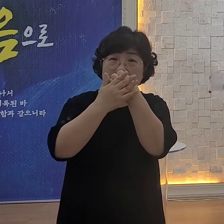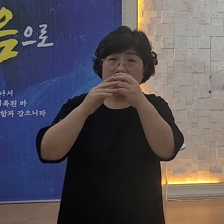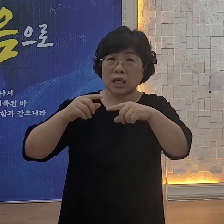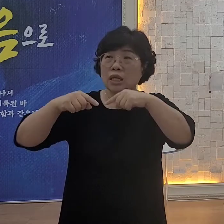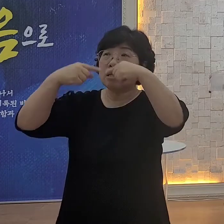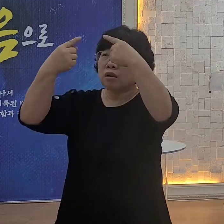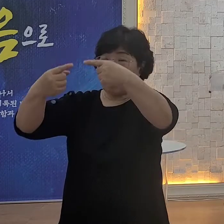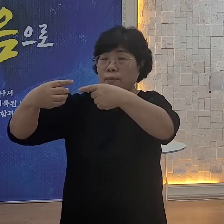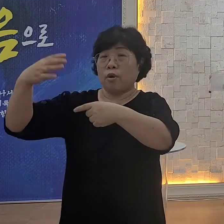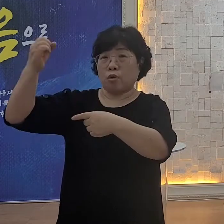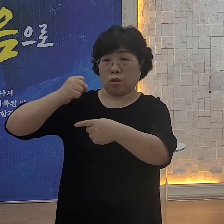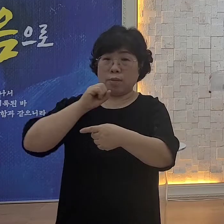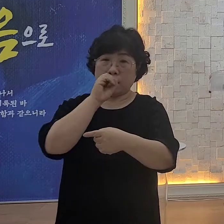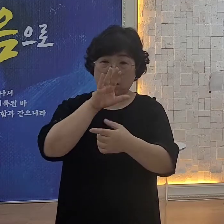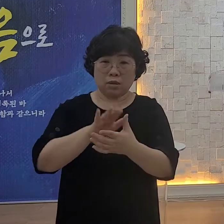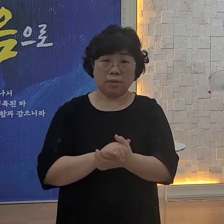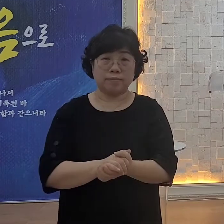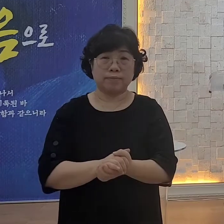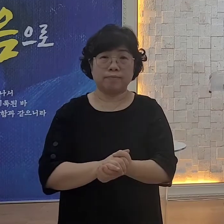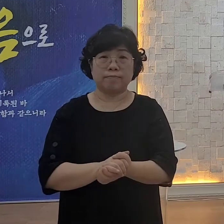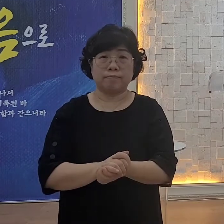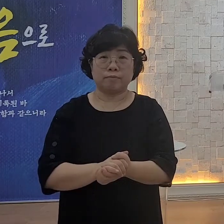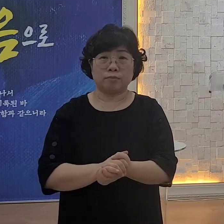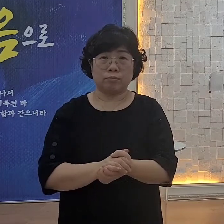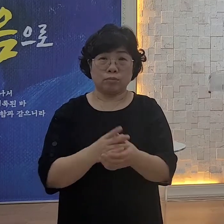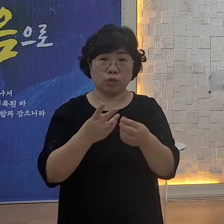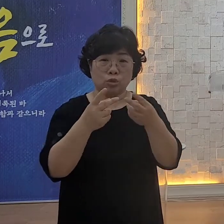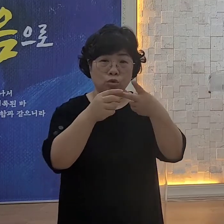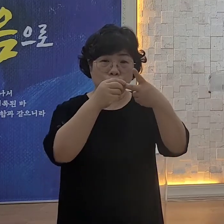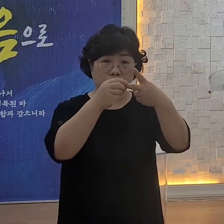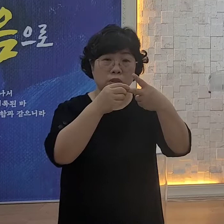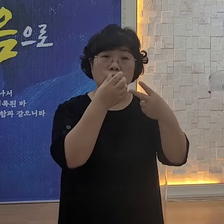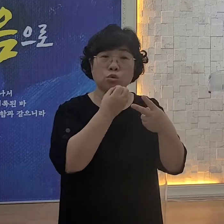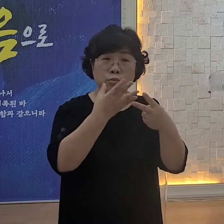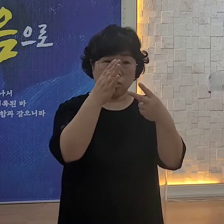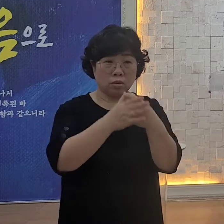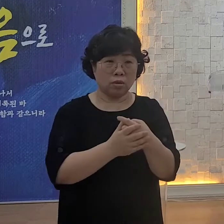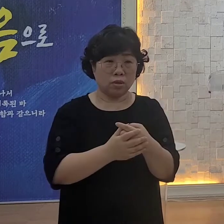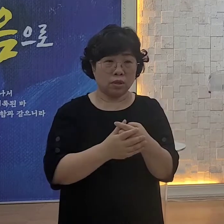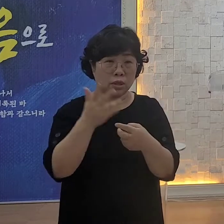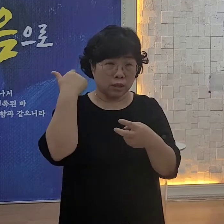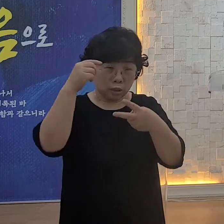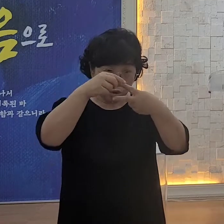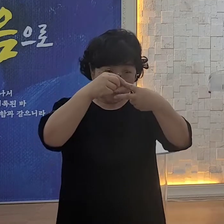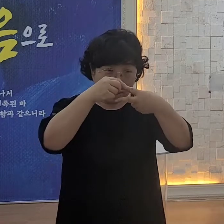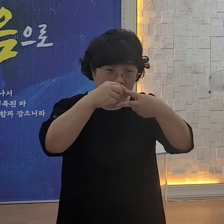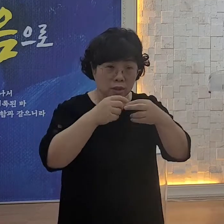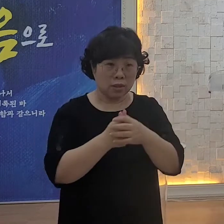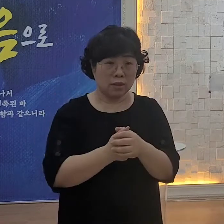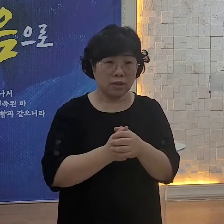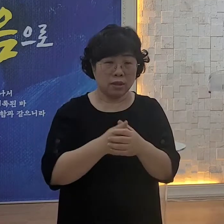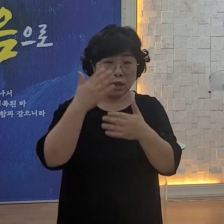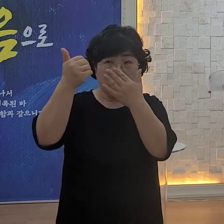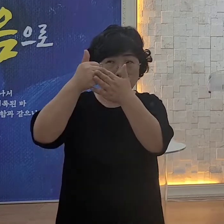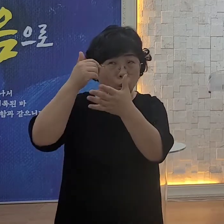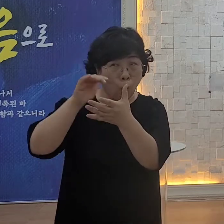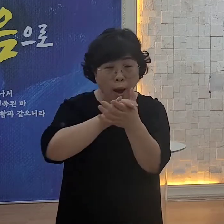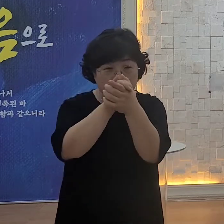들어감을 얻었다라는 이 두 번째 축복을 말씀하고 우리가 오늘 함께 나누기 원합니다.